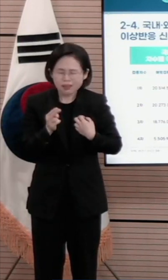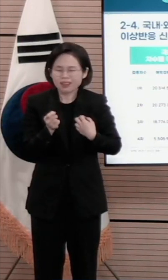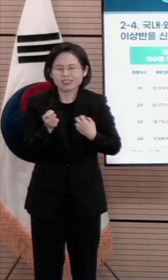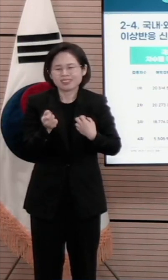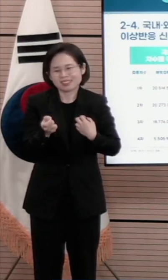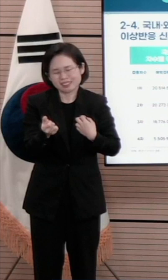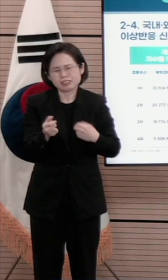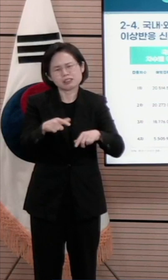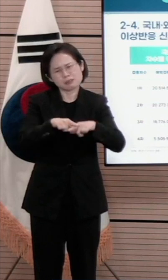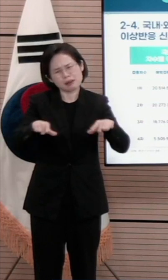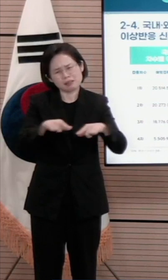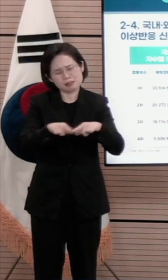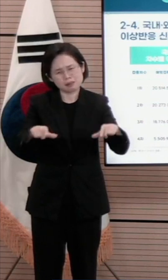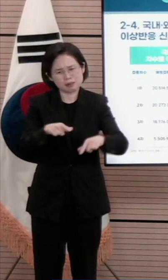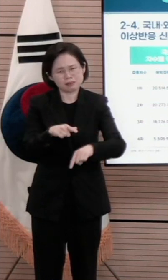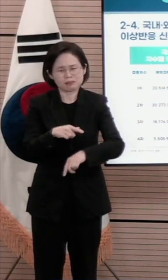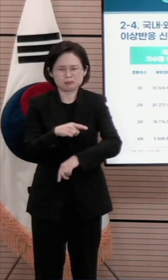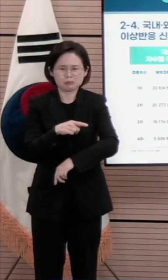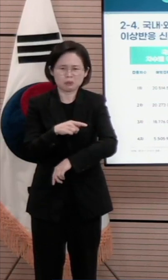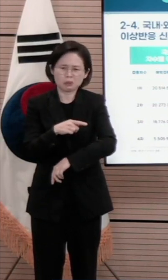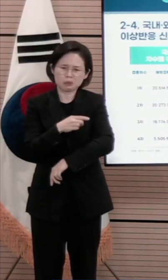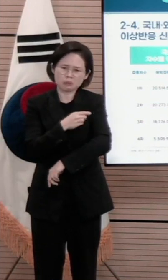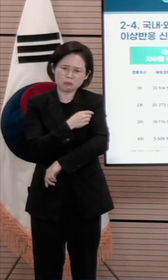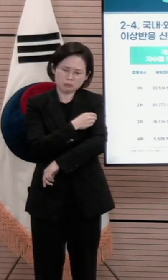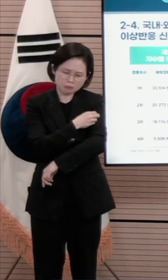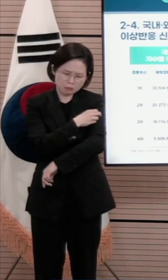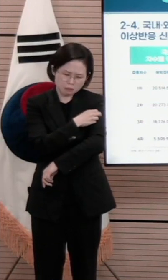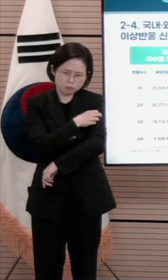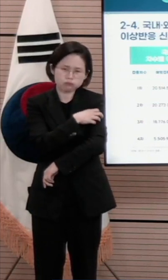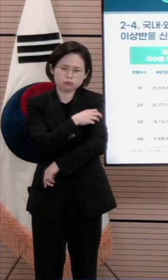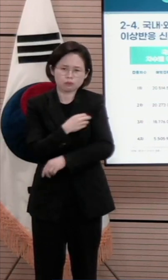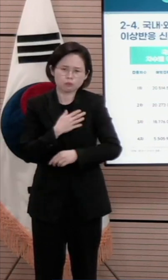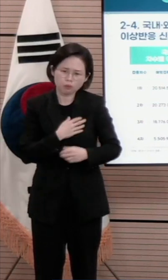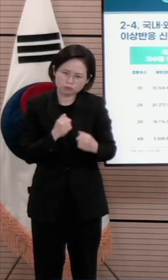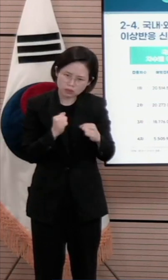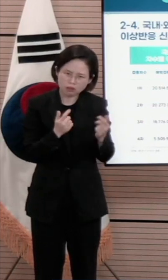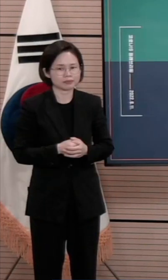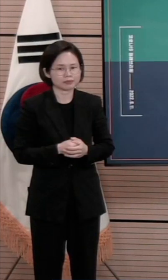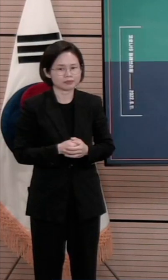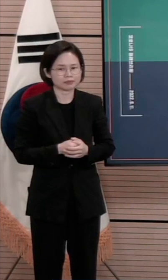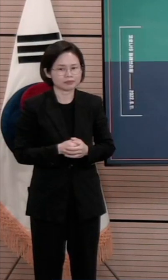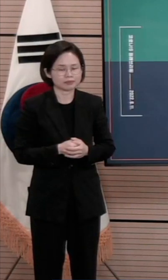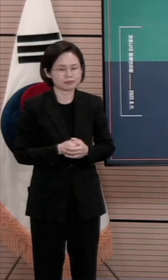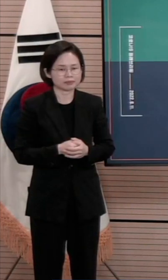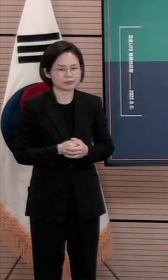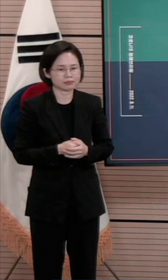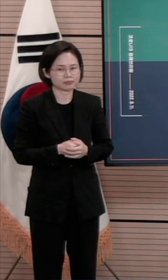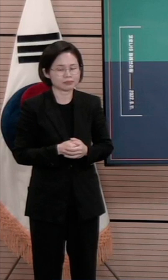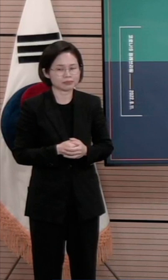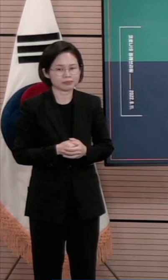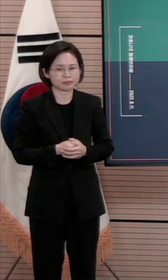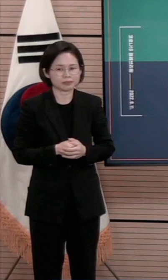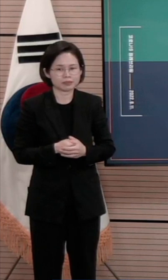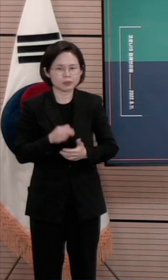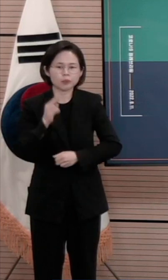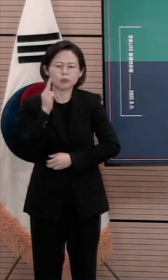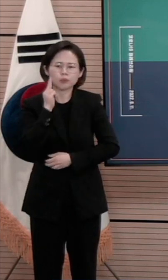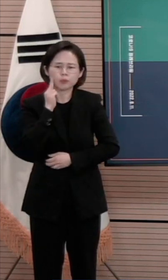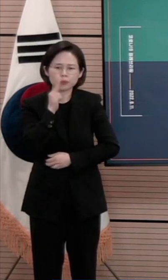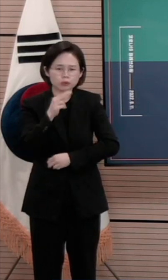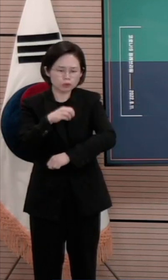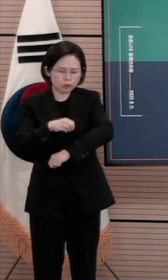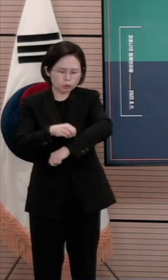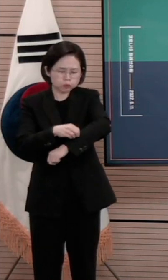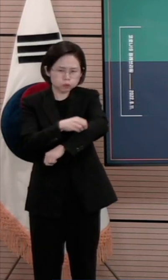이상 반응이 흔히 나타나는 거라는 것을 보실 수 있습니다. 원숭이 두창